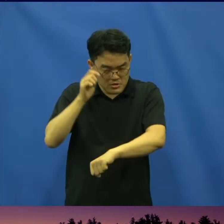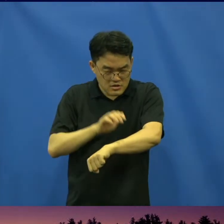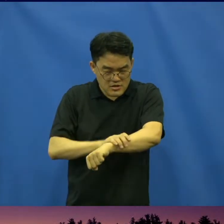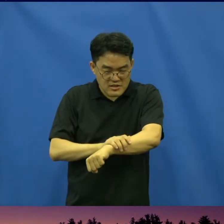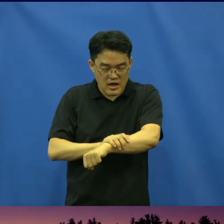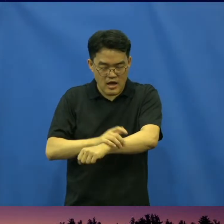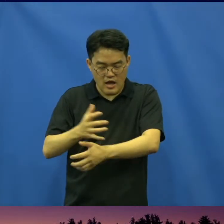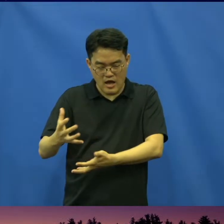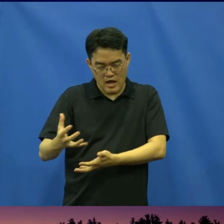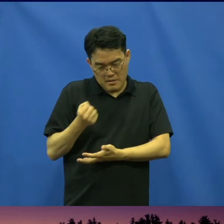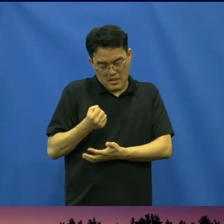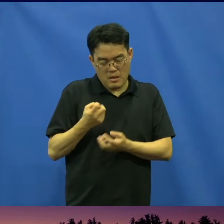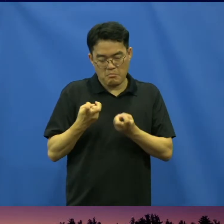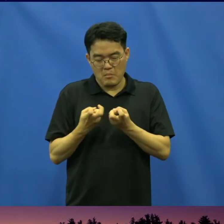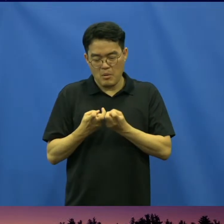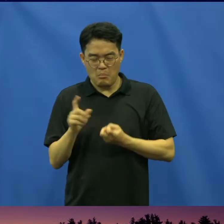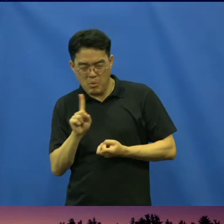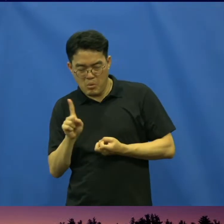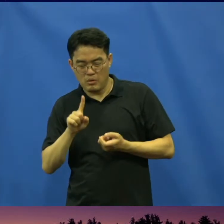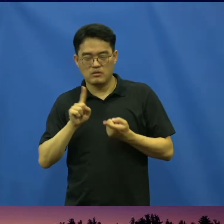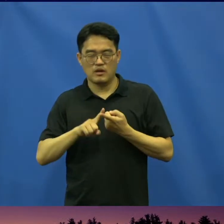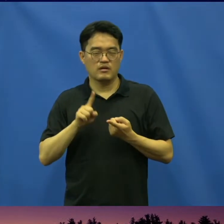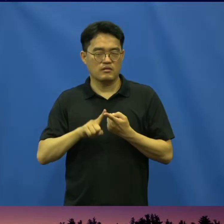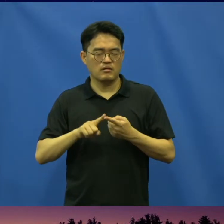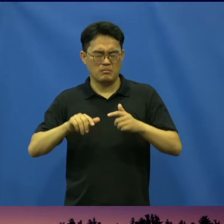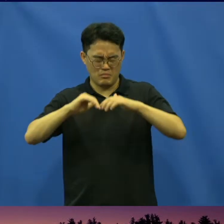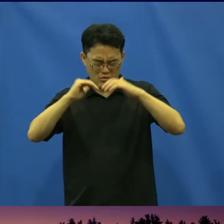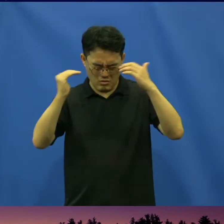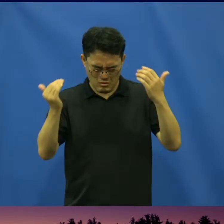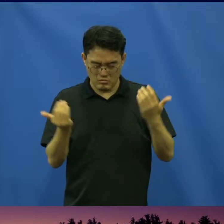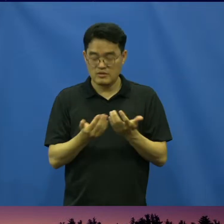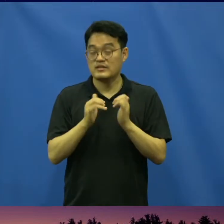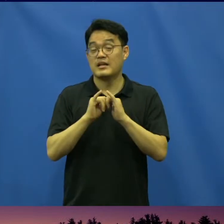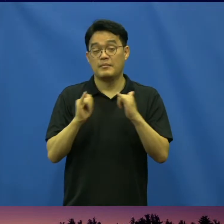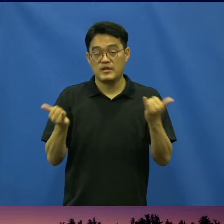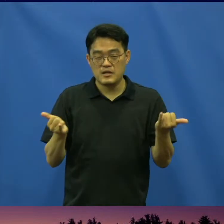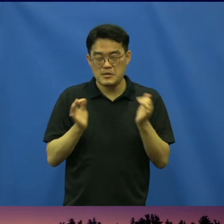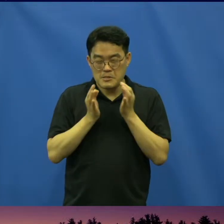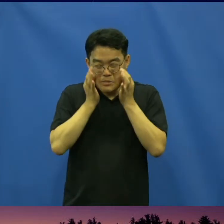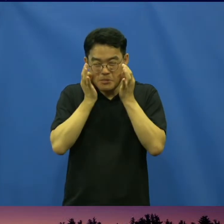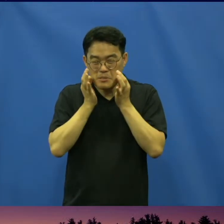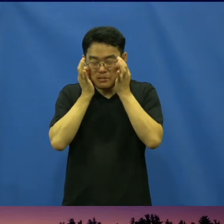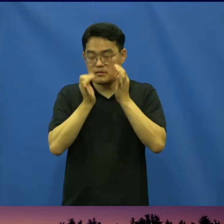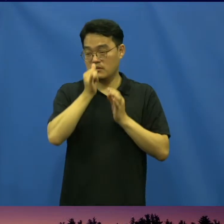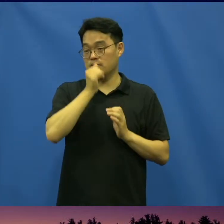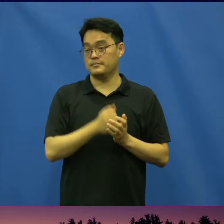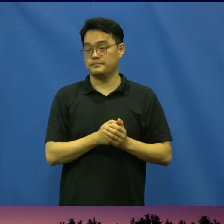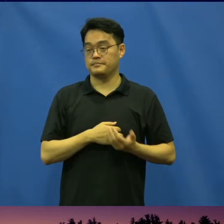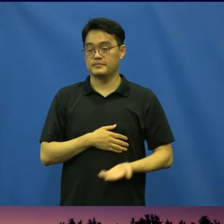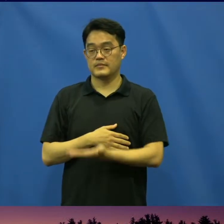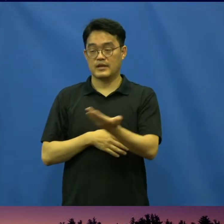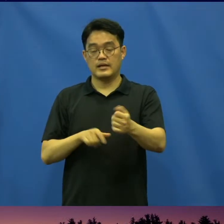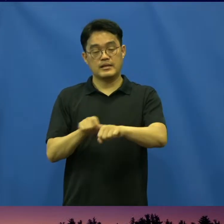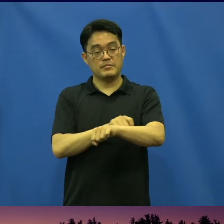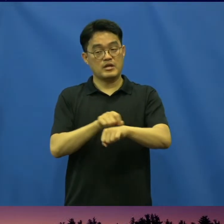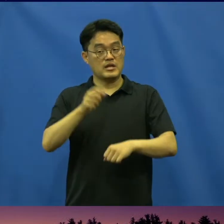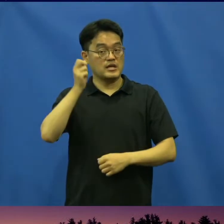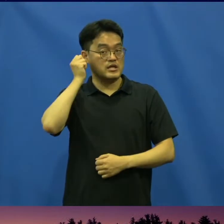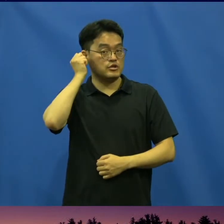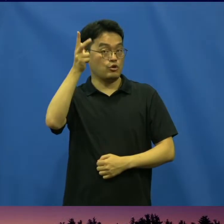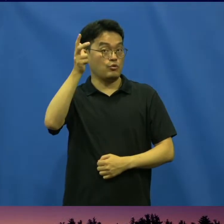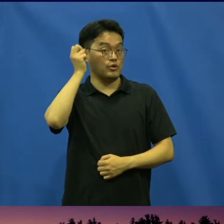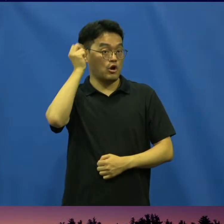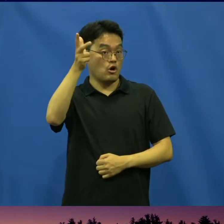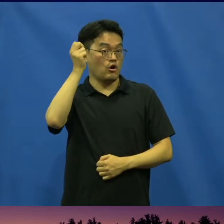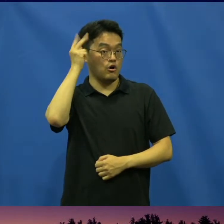지혜 전도서는 지혜자의 글이죠. 지혜서, 욥기, 시편, 잠언, 전도, 아가서 이걸 지혜서라고.